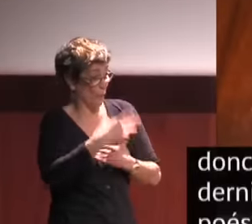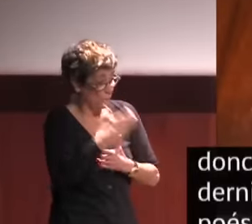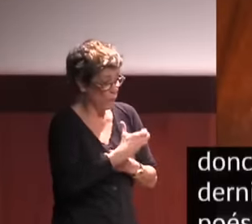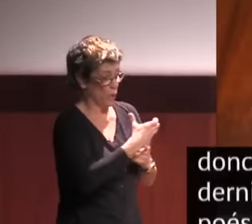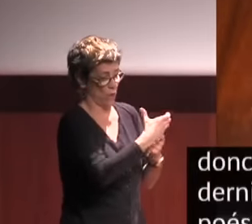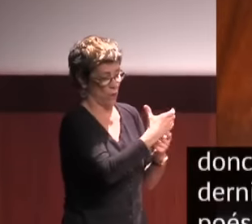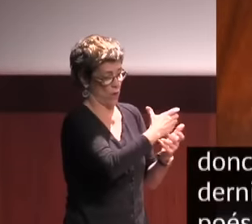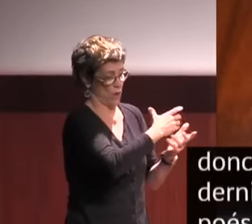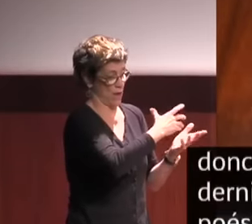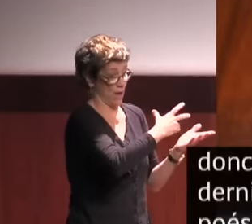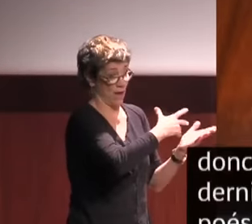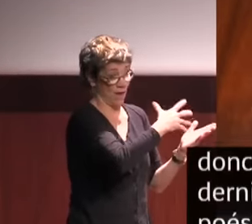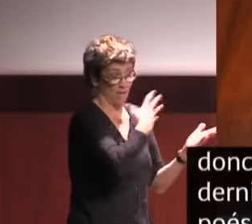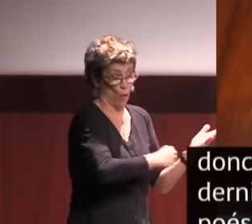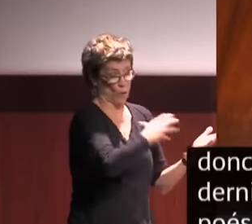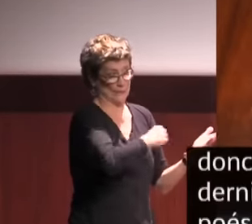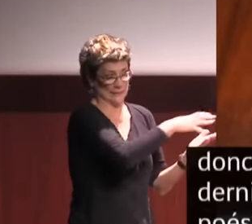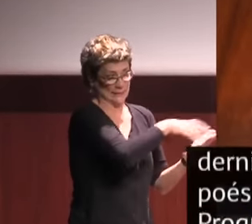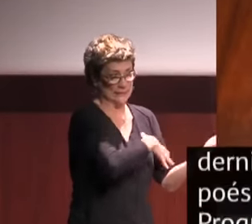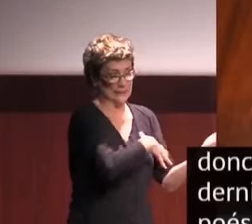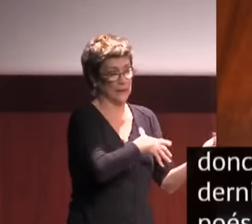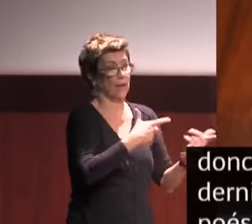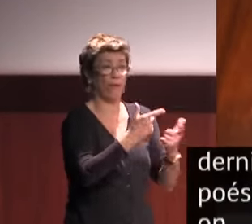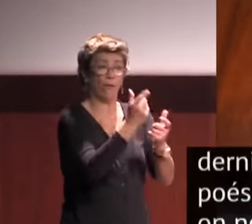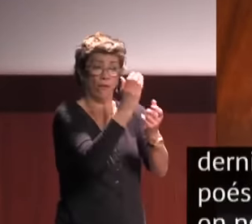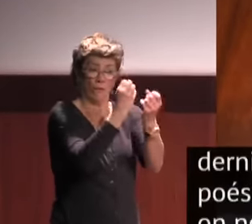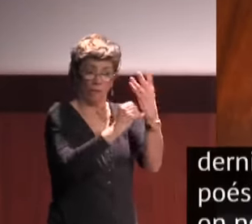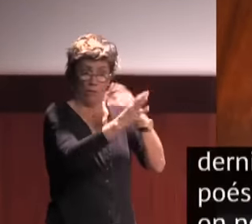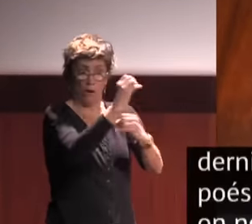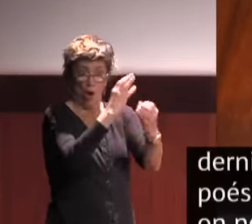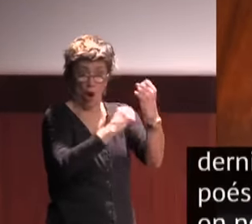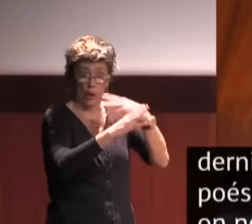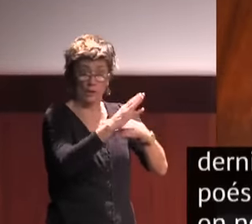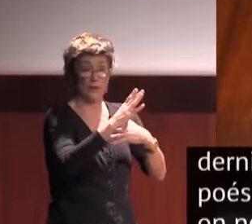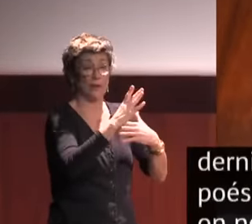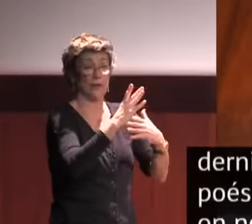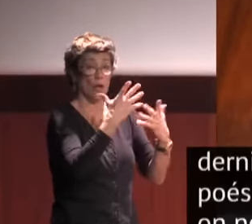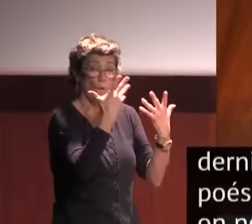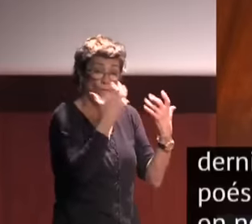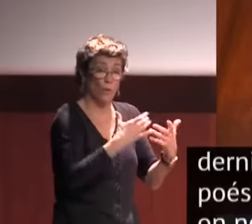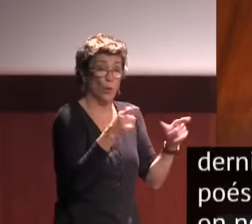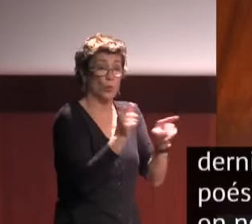c'est, avoir pas seulement la version langue des signes, mais pouvoir avoir accès